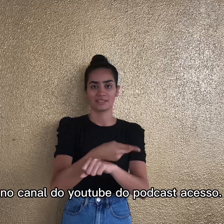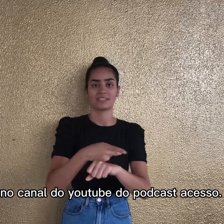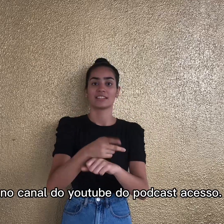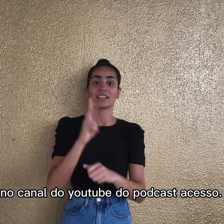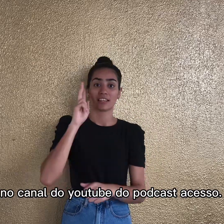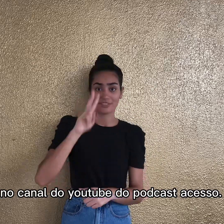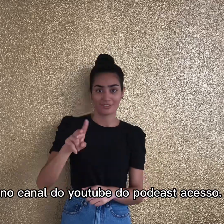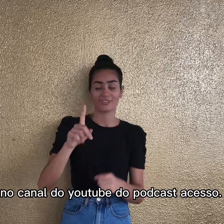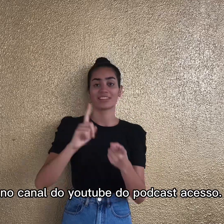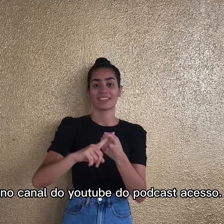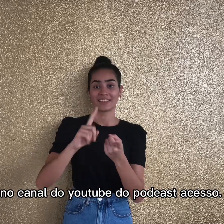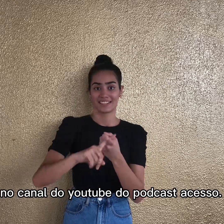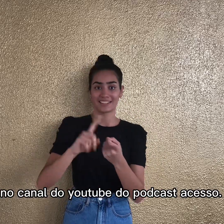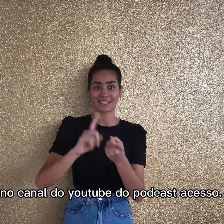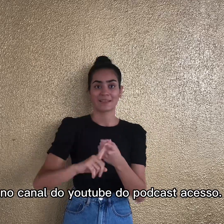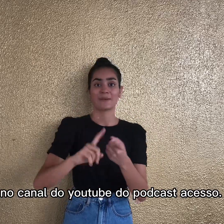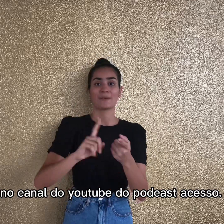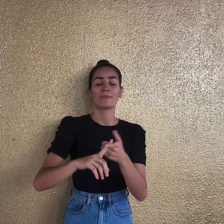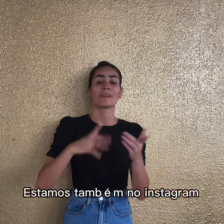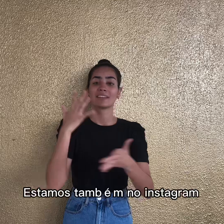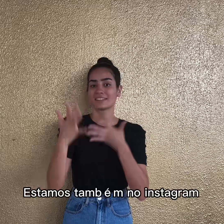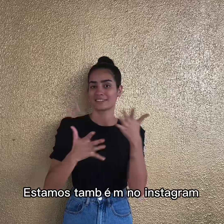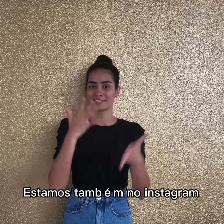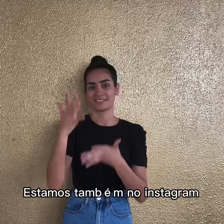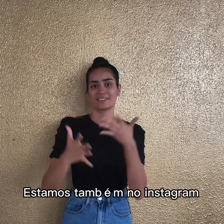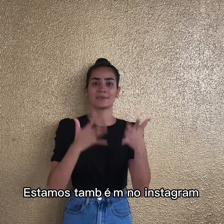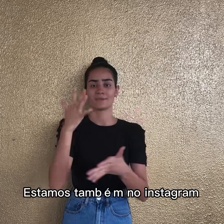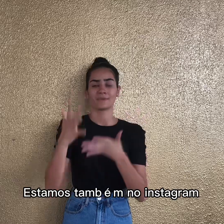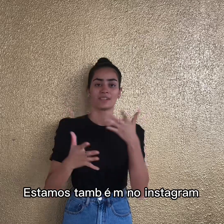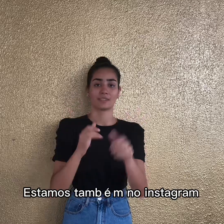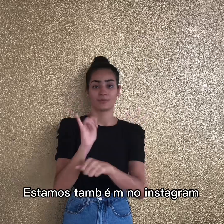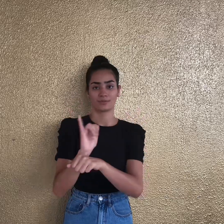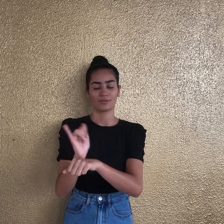do YouTube do Podcast Acesso. Estamos também no Instagram,